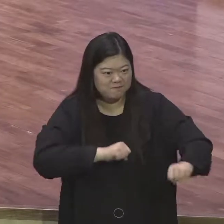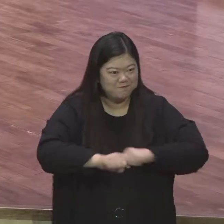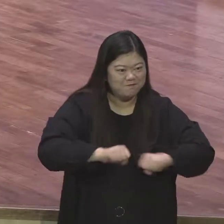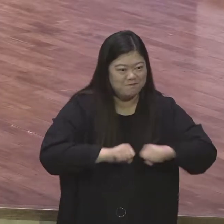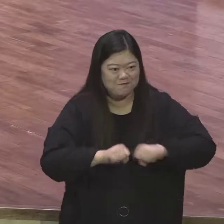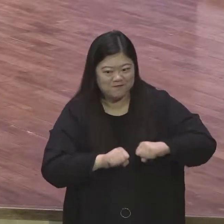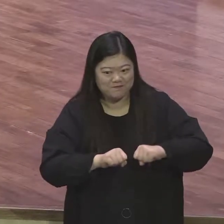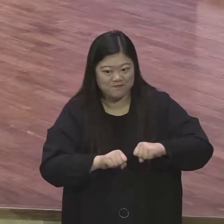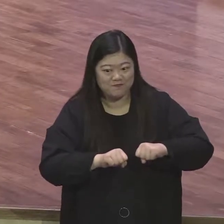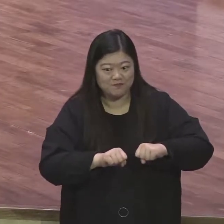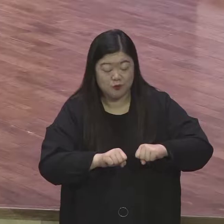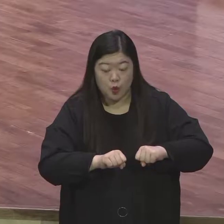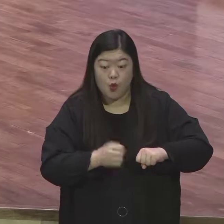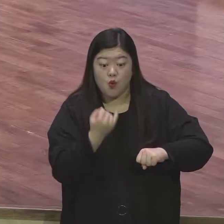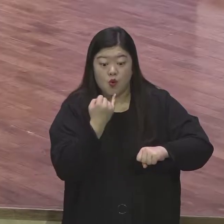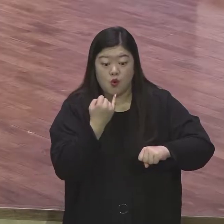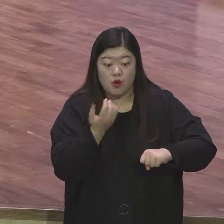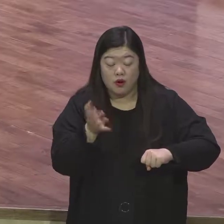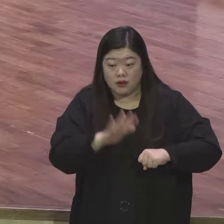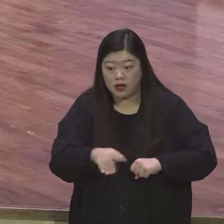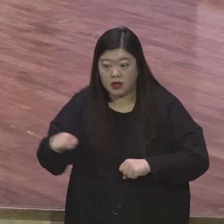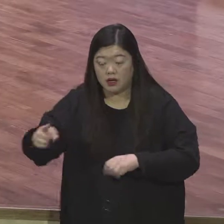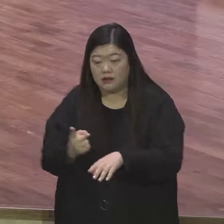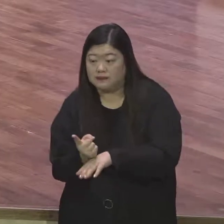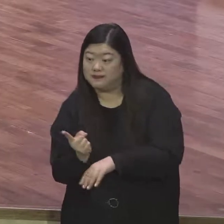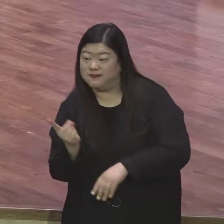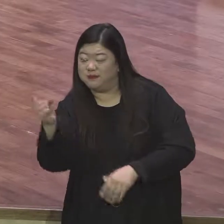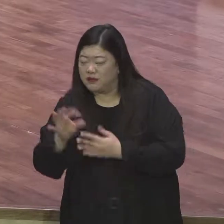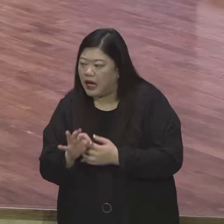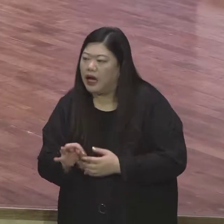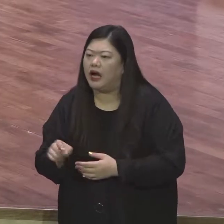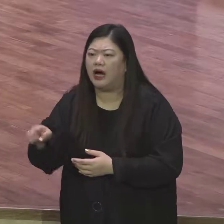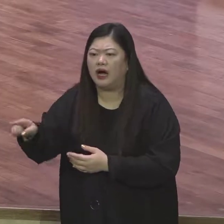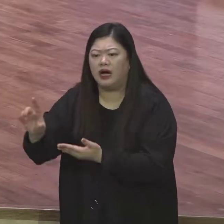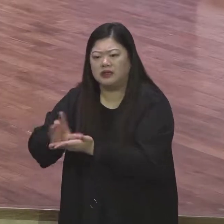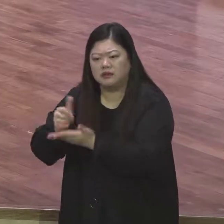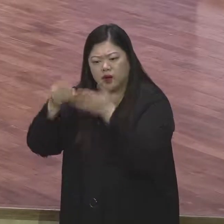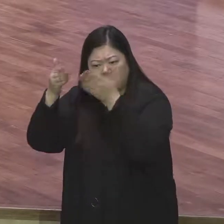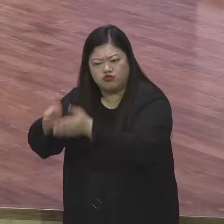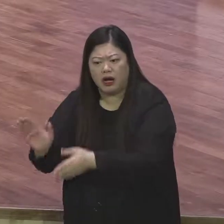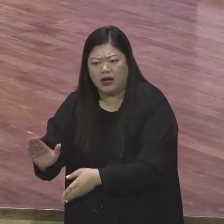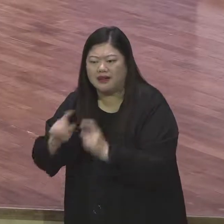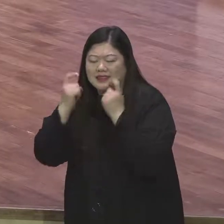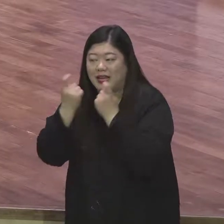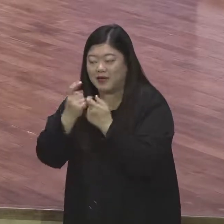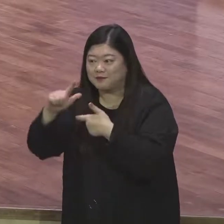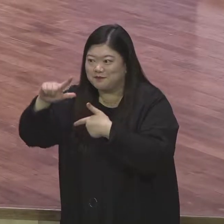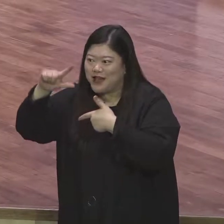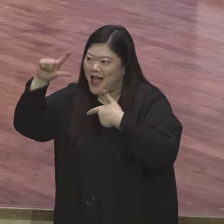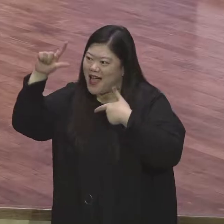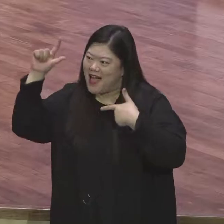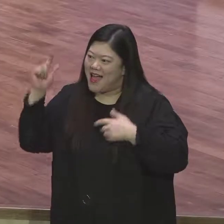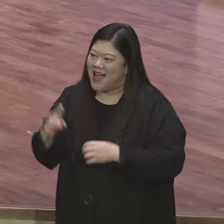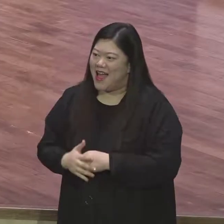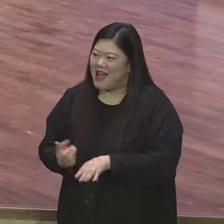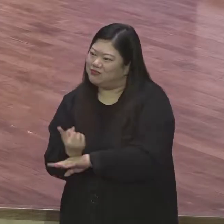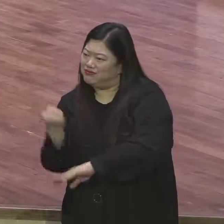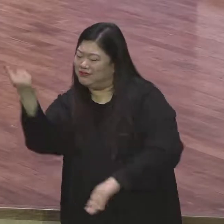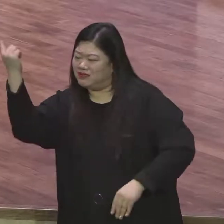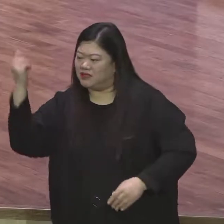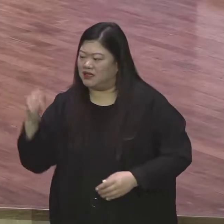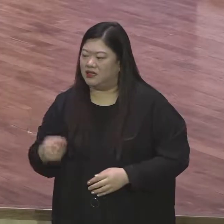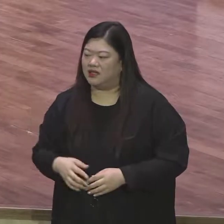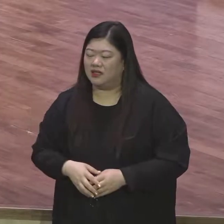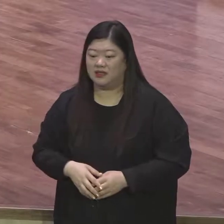돼요. 안 맞아. 자기 혼자 놀아. 자기 생각이 빨려서 누구 말도 안 들어.